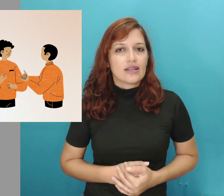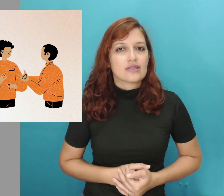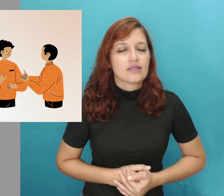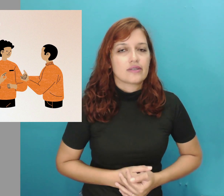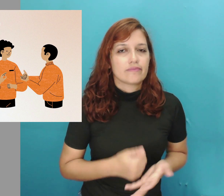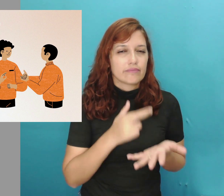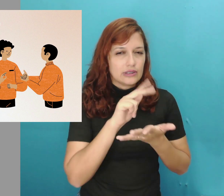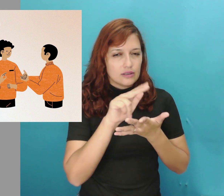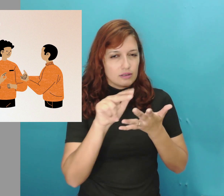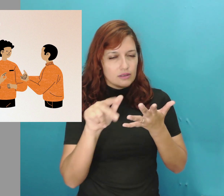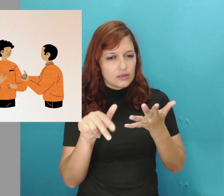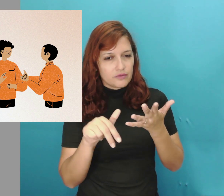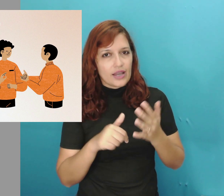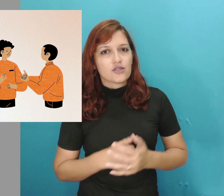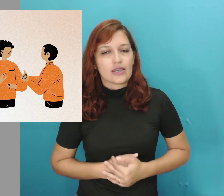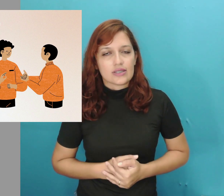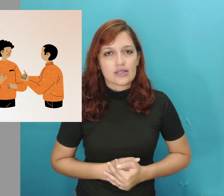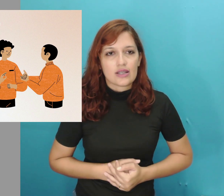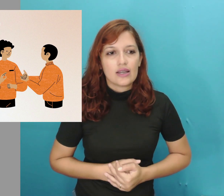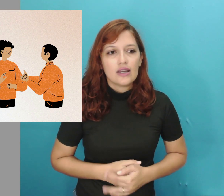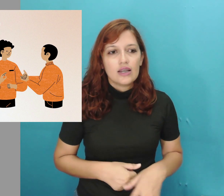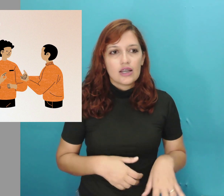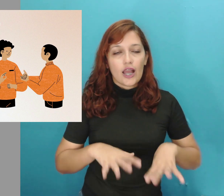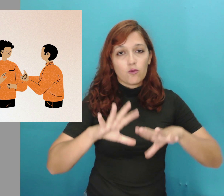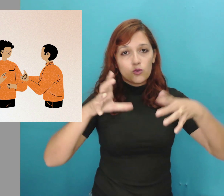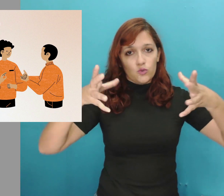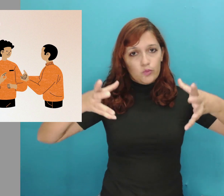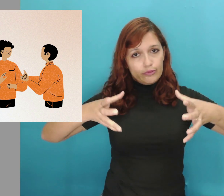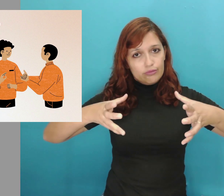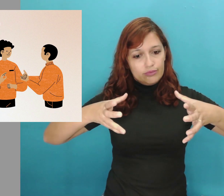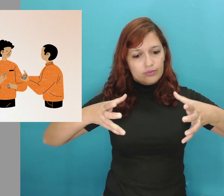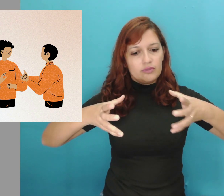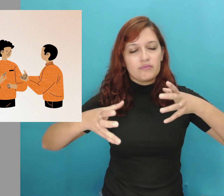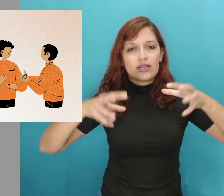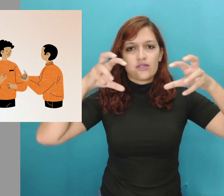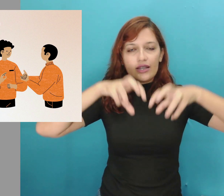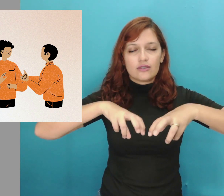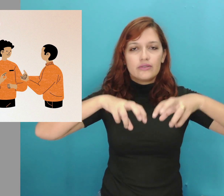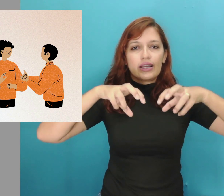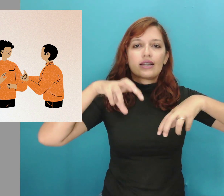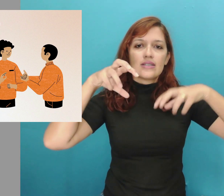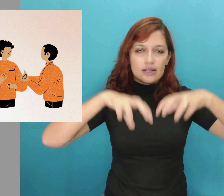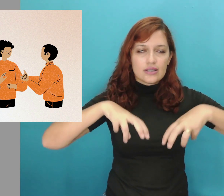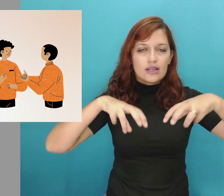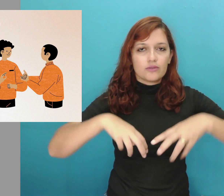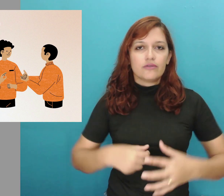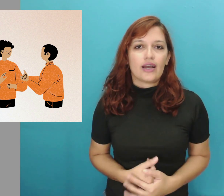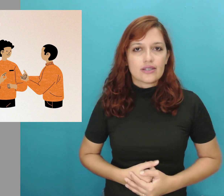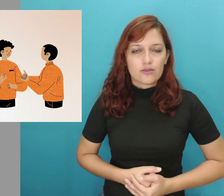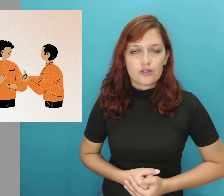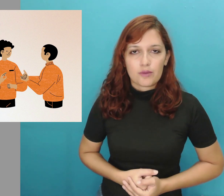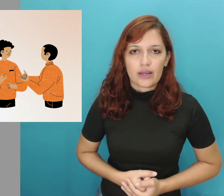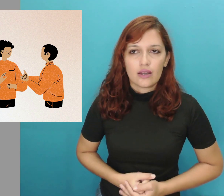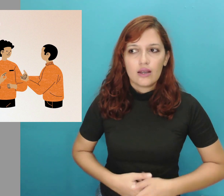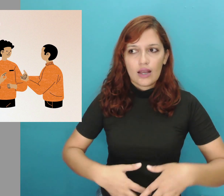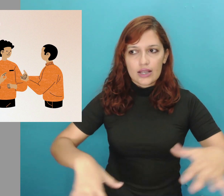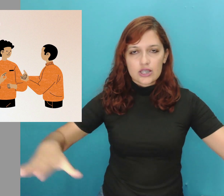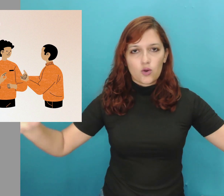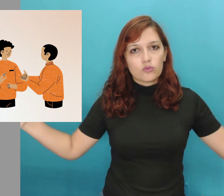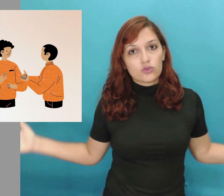várias divergências, né? É um grupo, mas dentro deles eles são diversos também, assim como